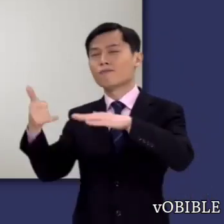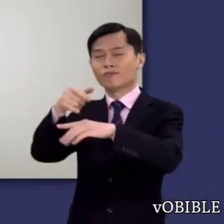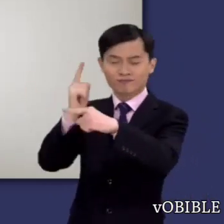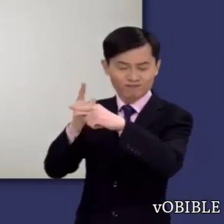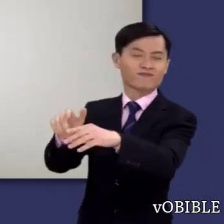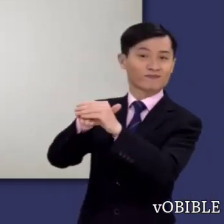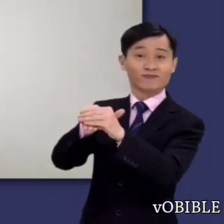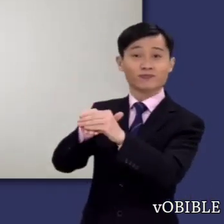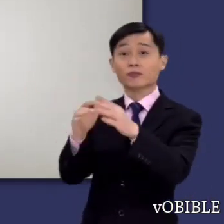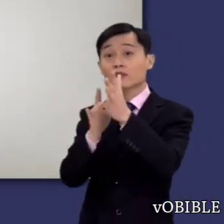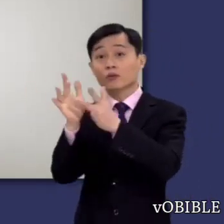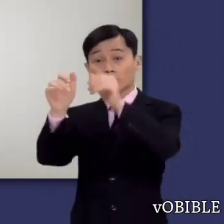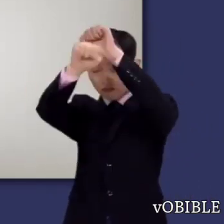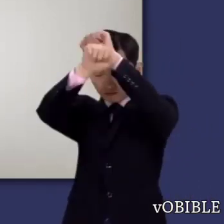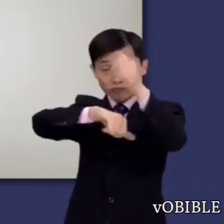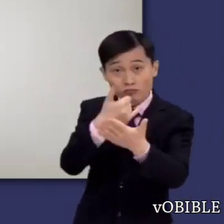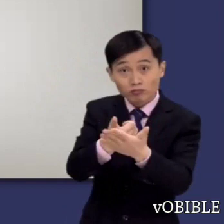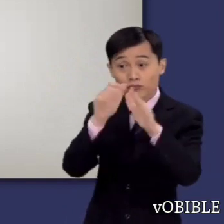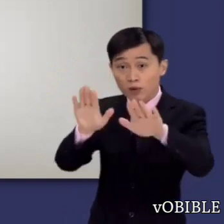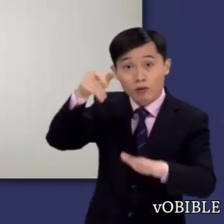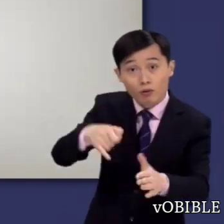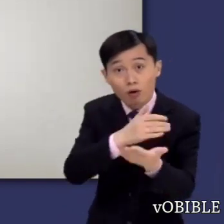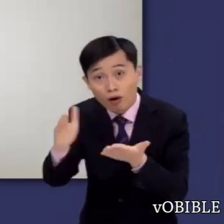价，罪和死亡被征服